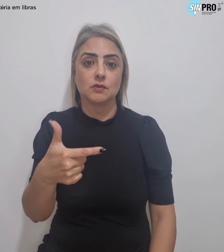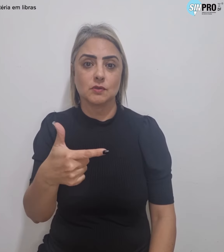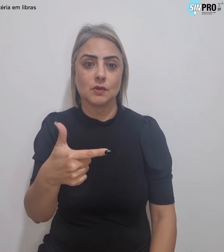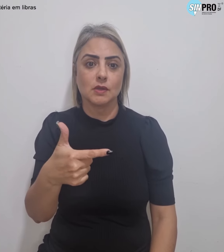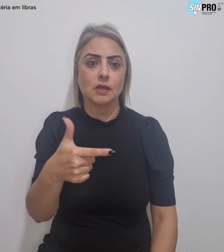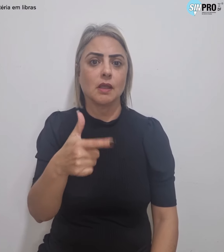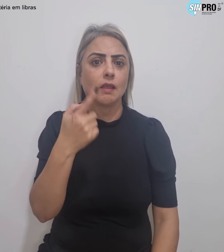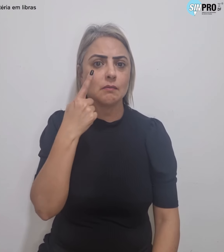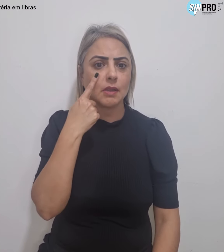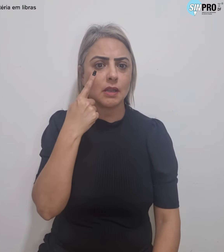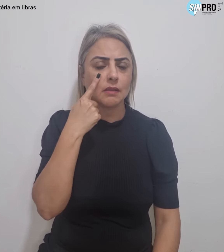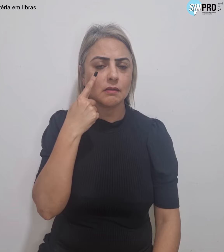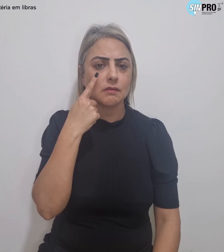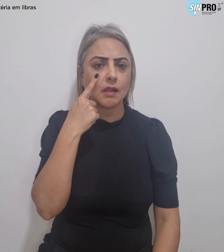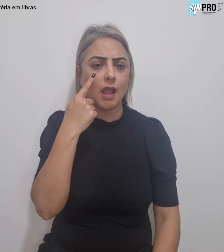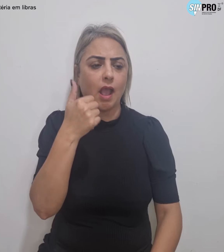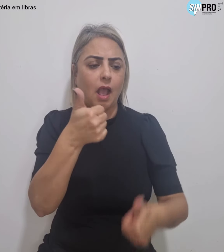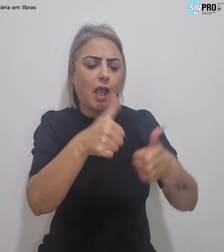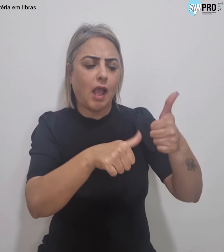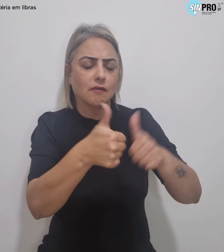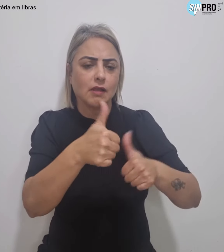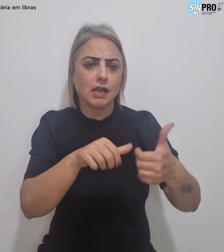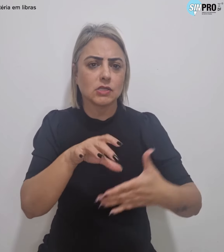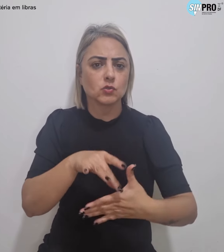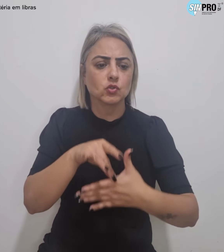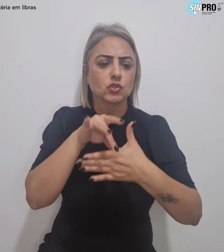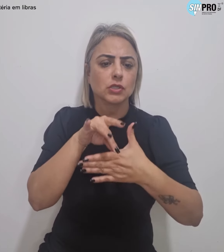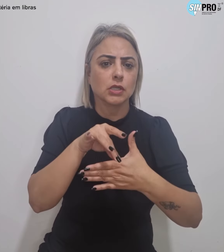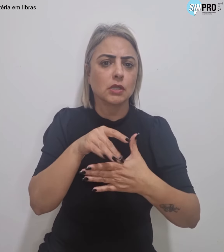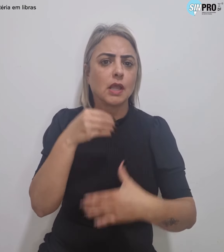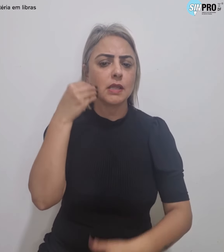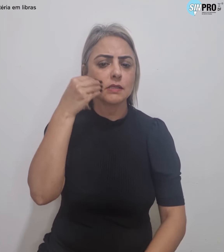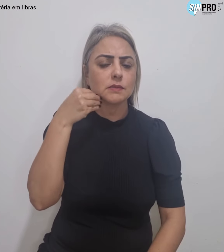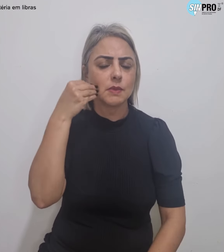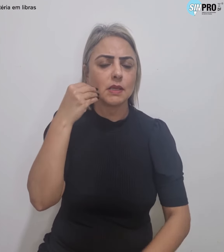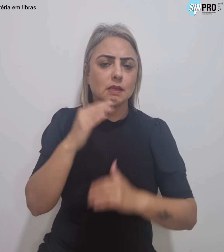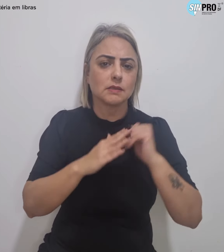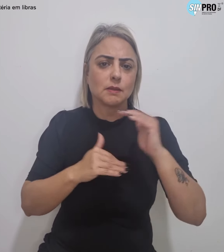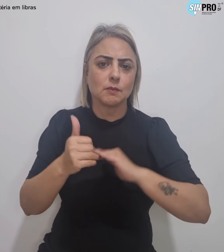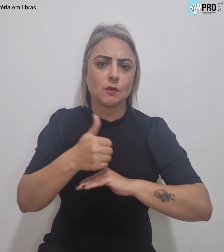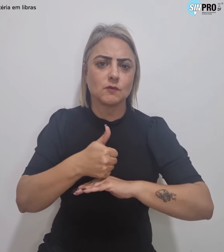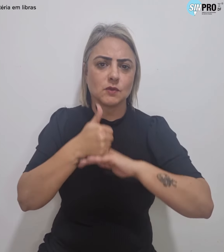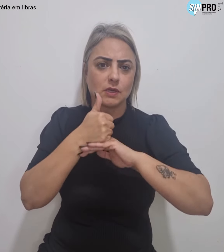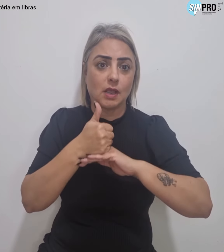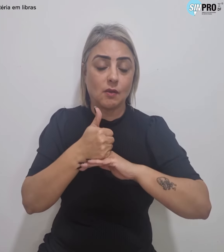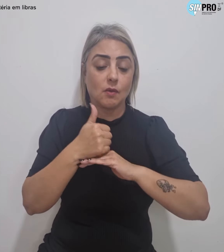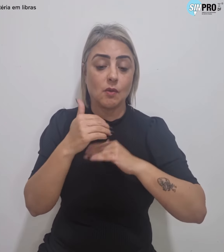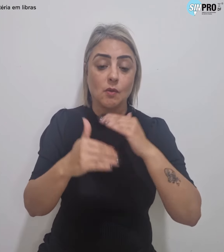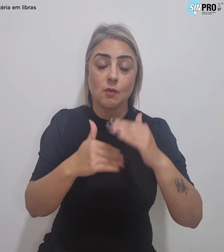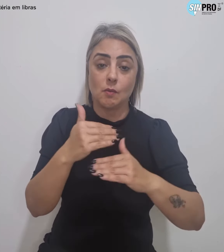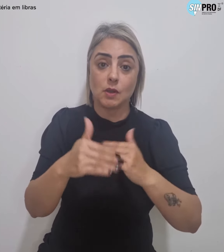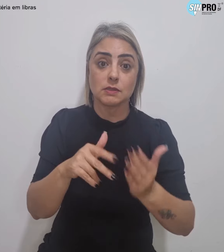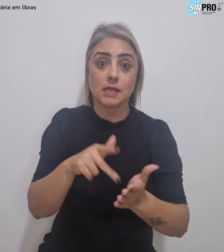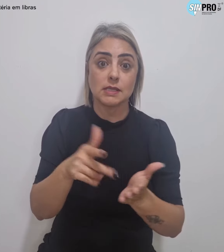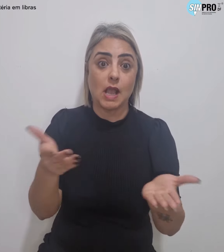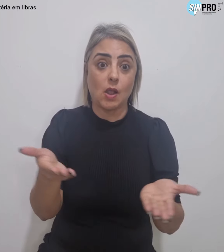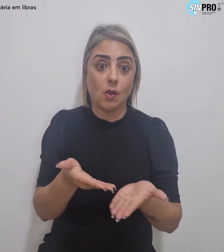previa avaliação de títulos e experiência profissional. O processo vigente compôs